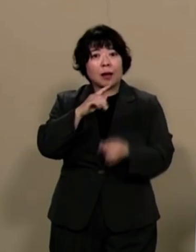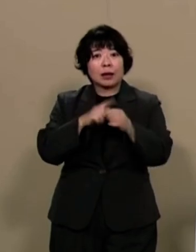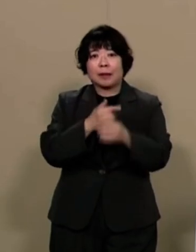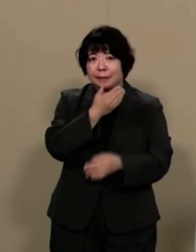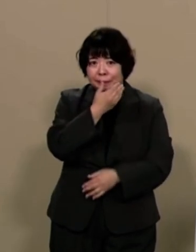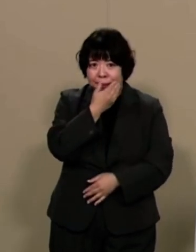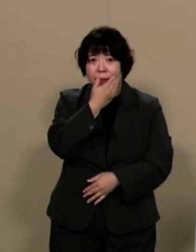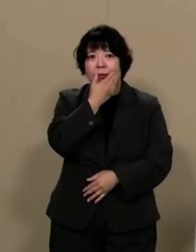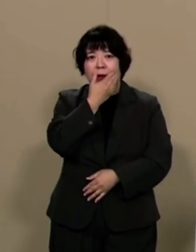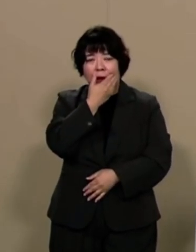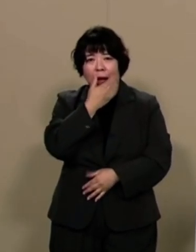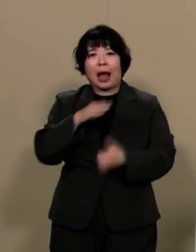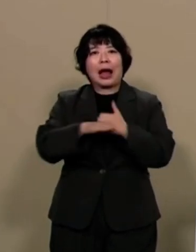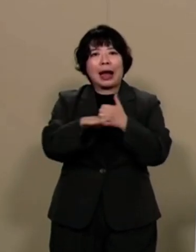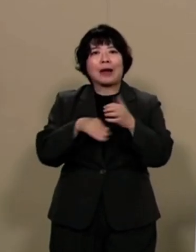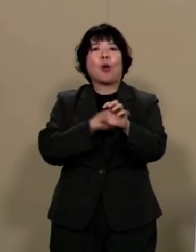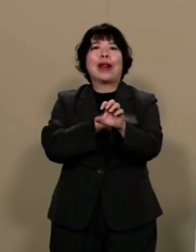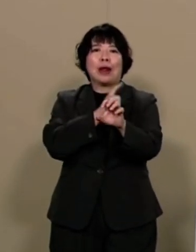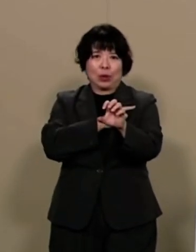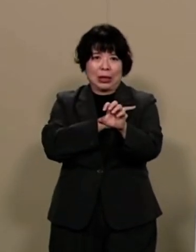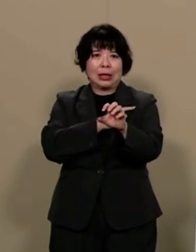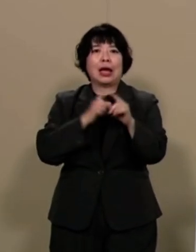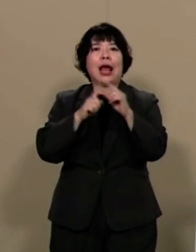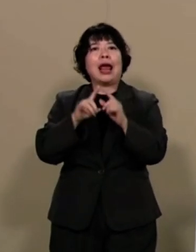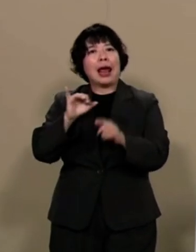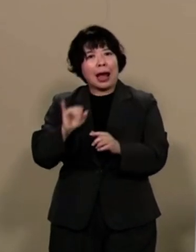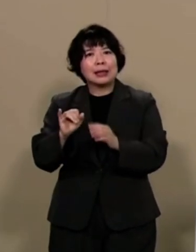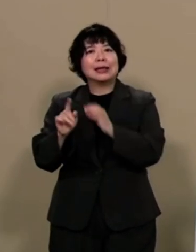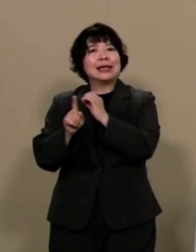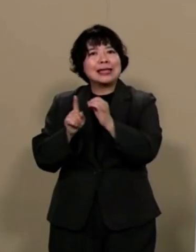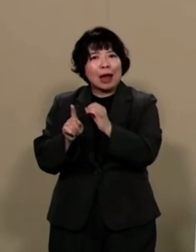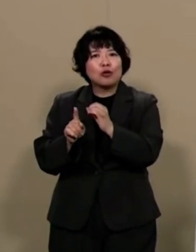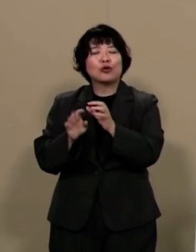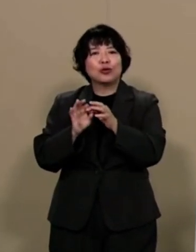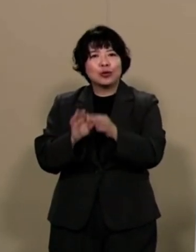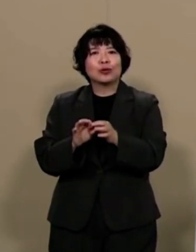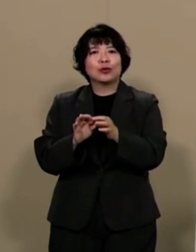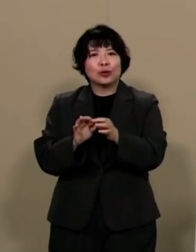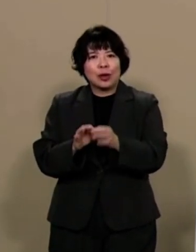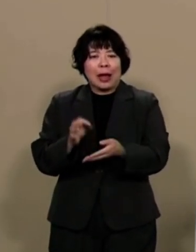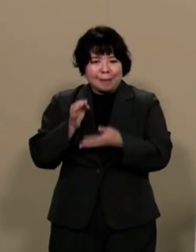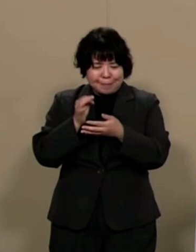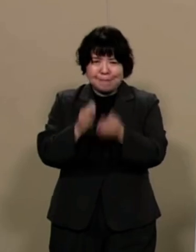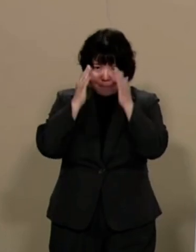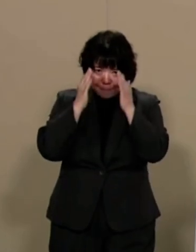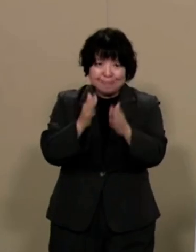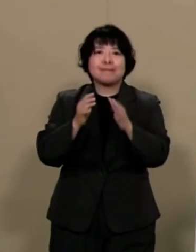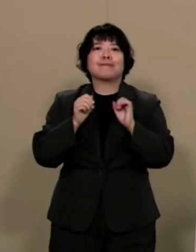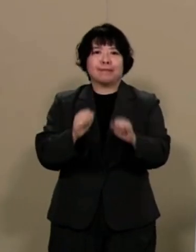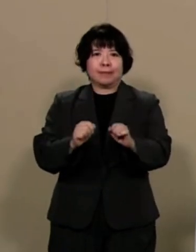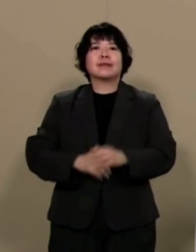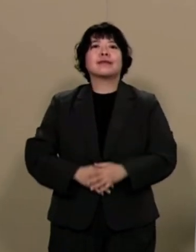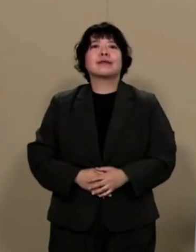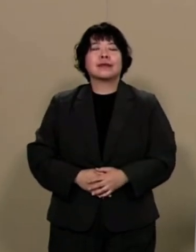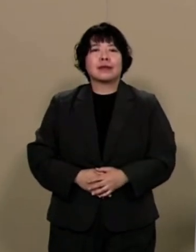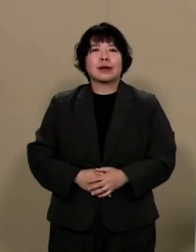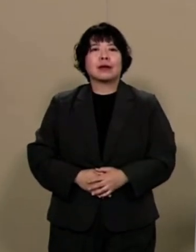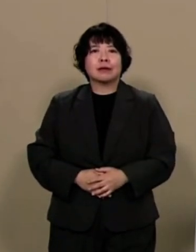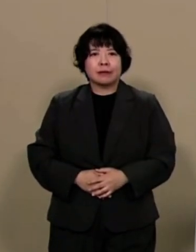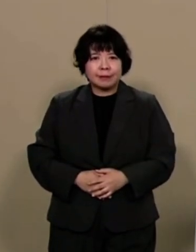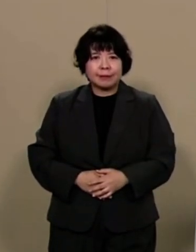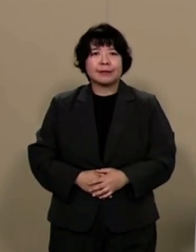柱となる環境エネルギーAIデジタル分野などへ重点的に投資をします